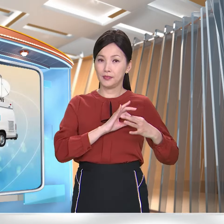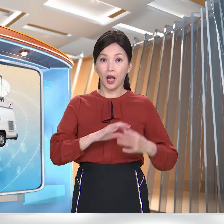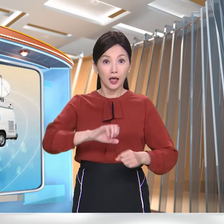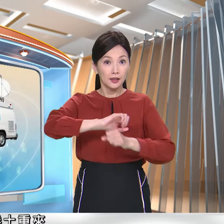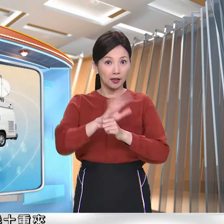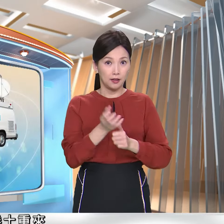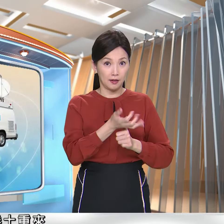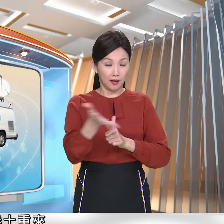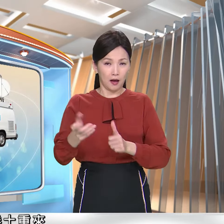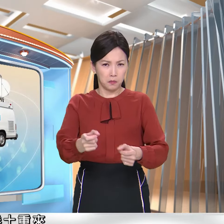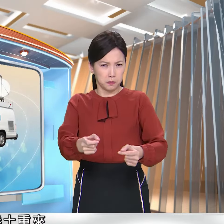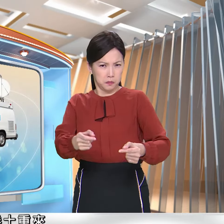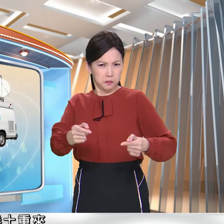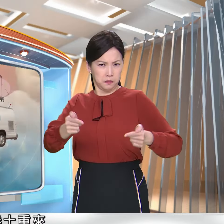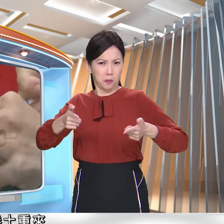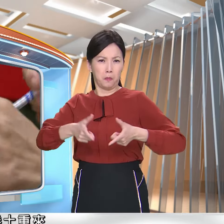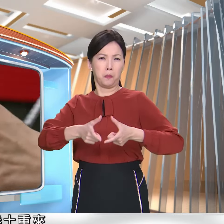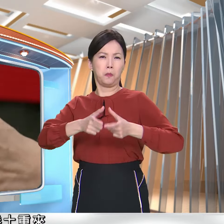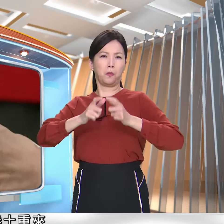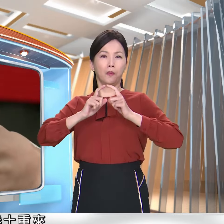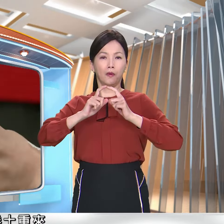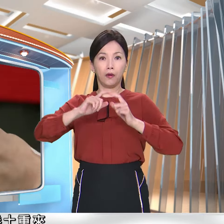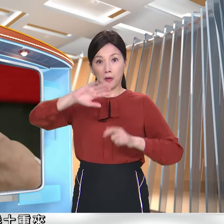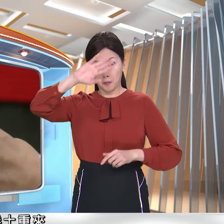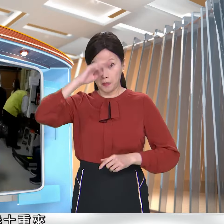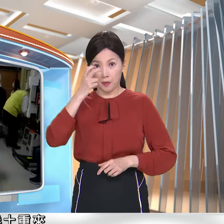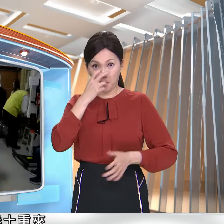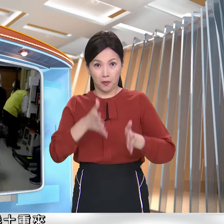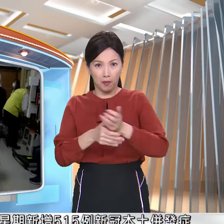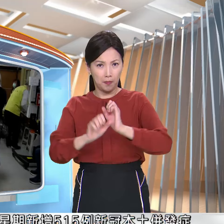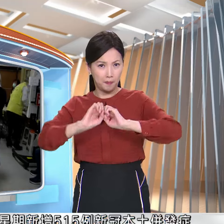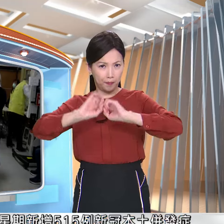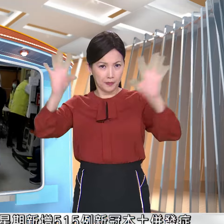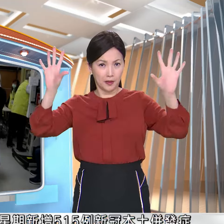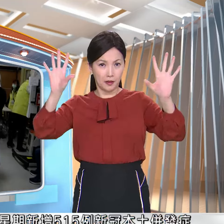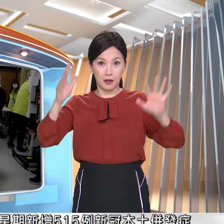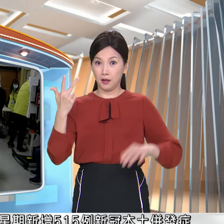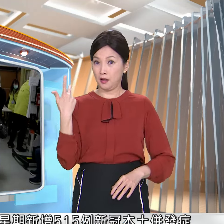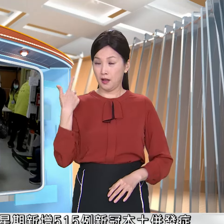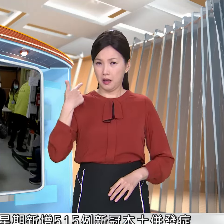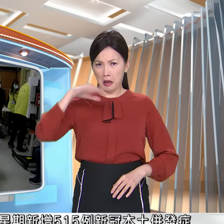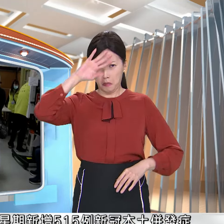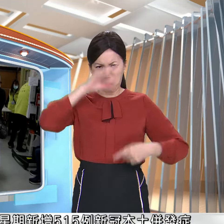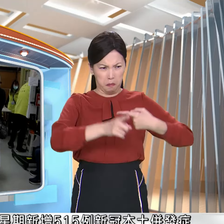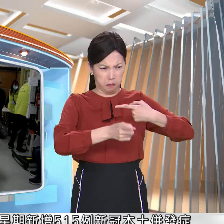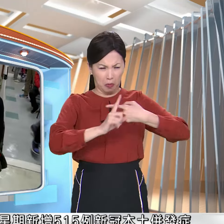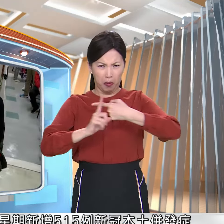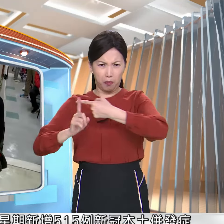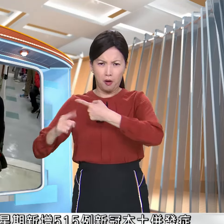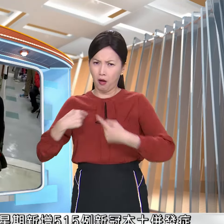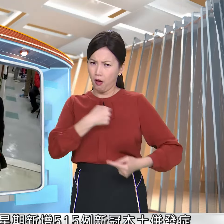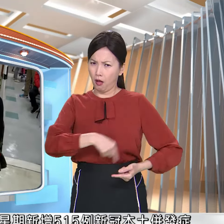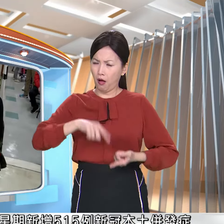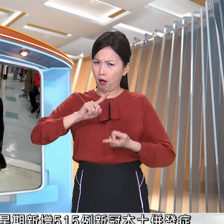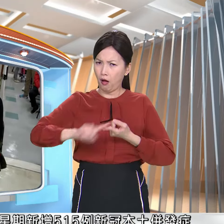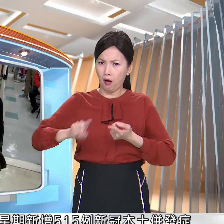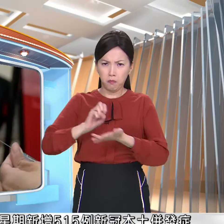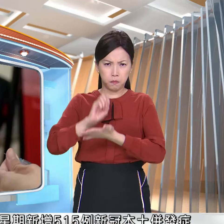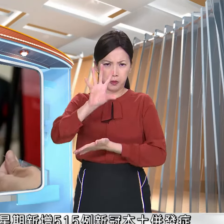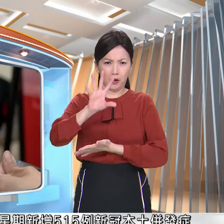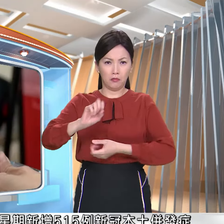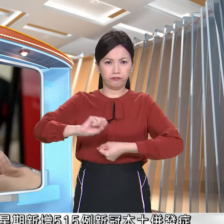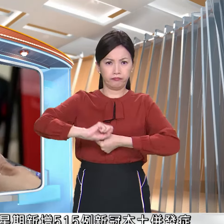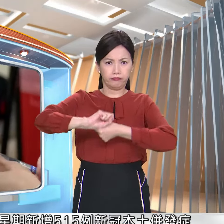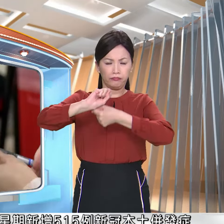心，新冠疫情又卷土重来。疾管署公布，上个星期新增